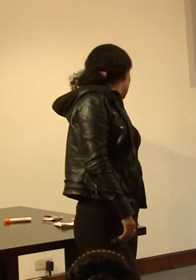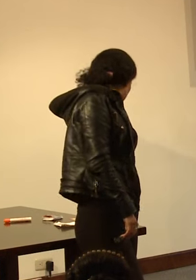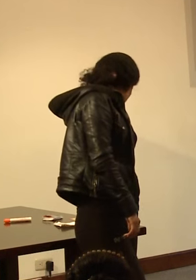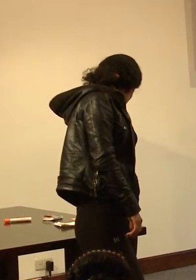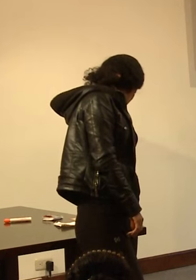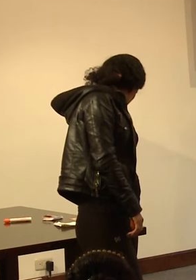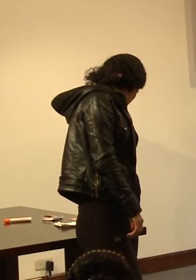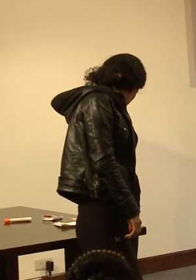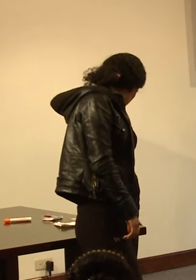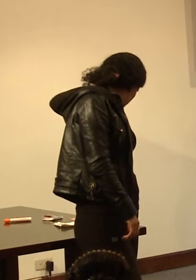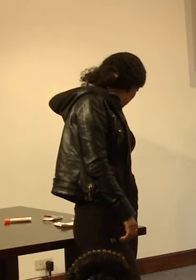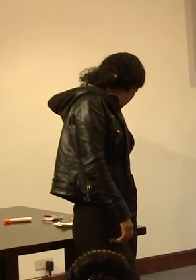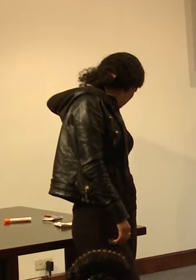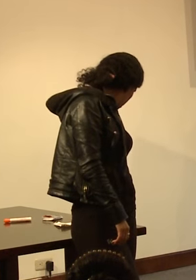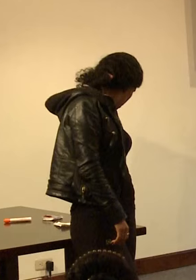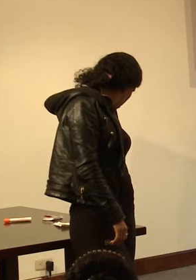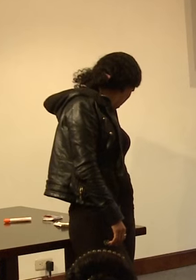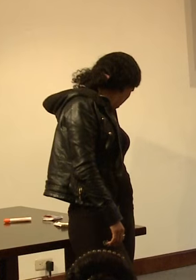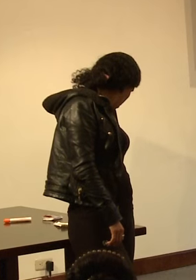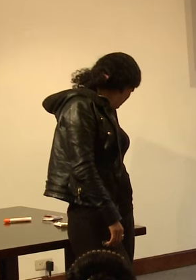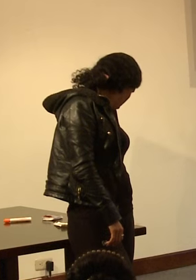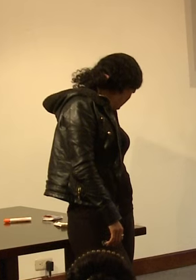Cómo, con qué